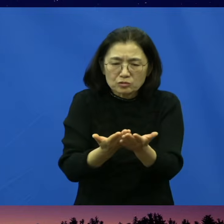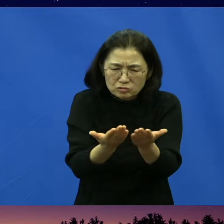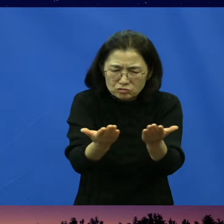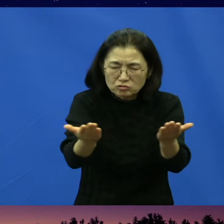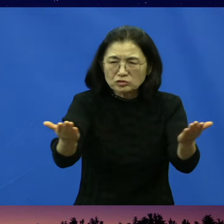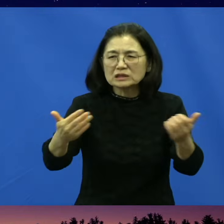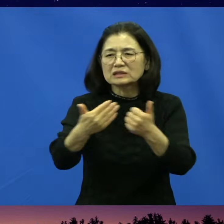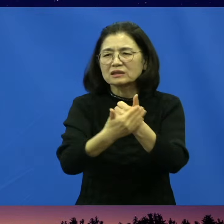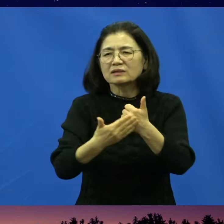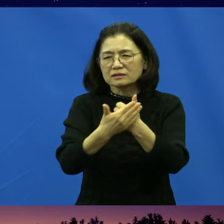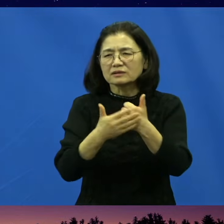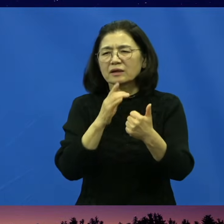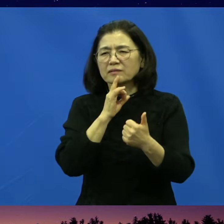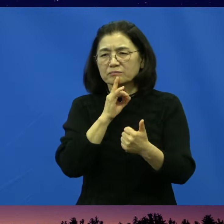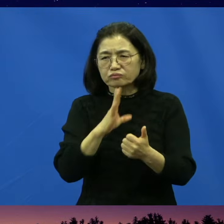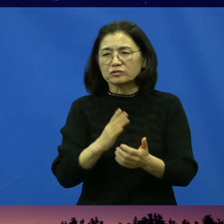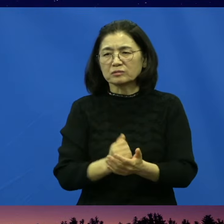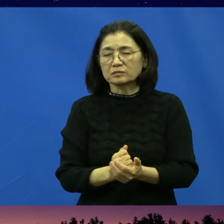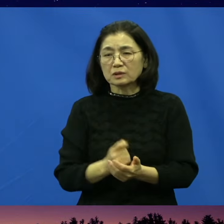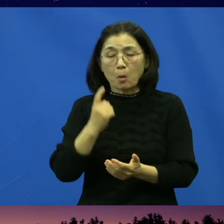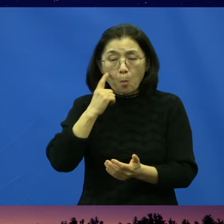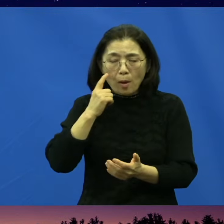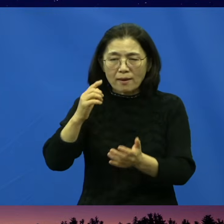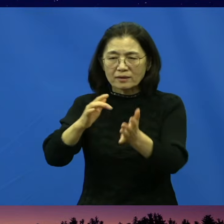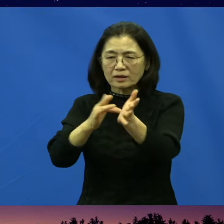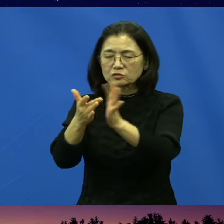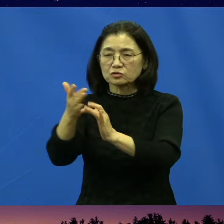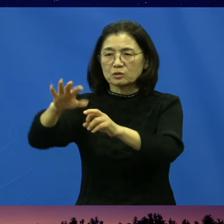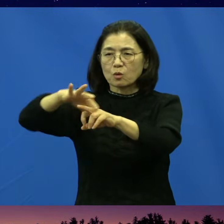없다는 것입니다. 왜? 그분은 왕이시니까.